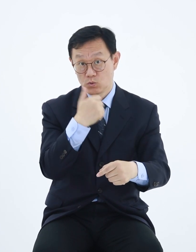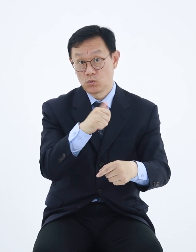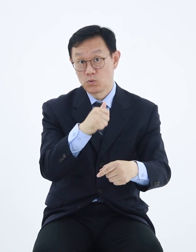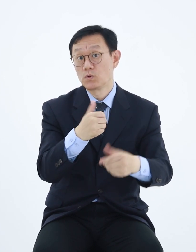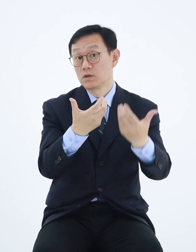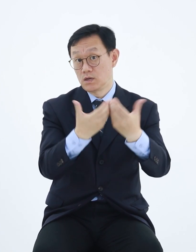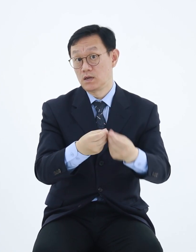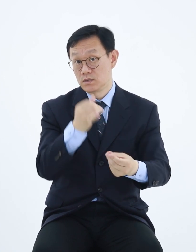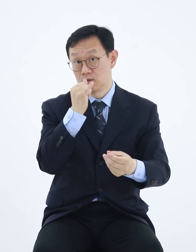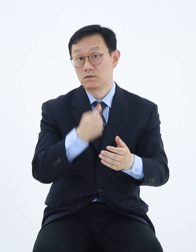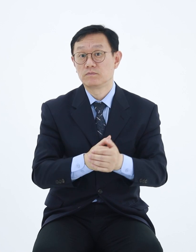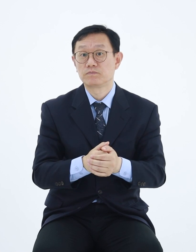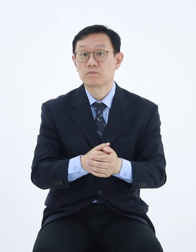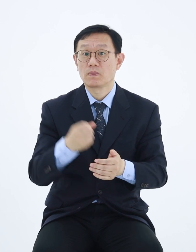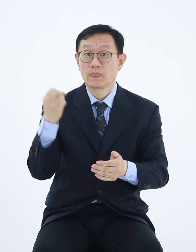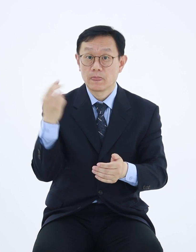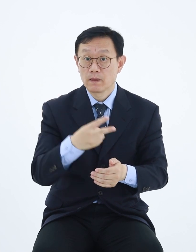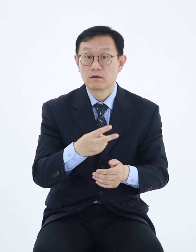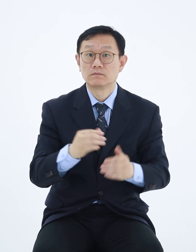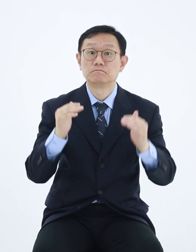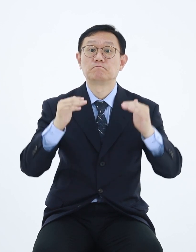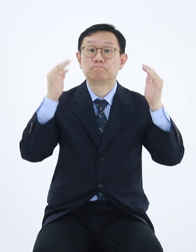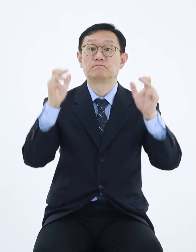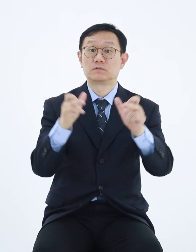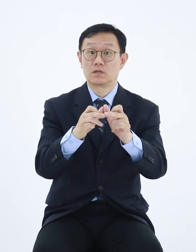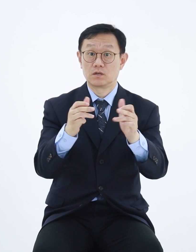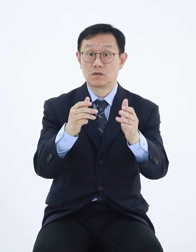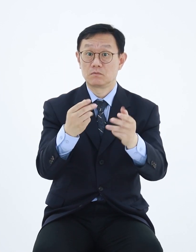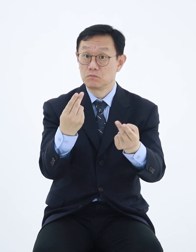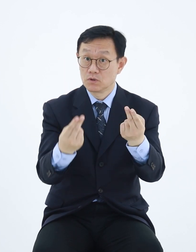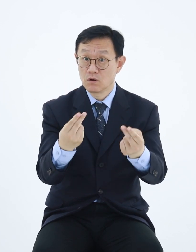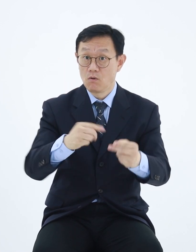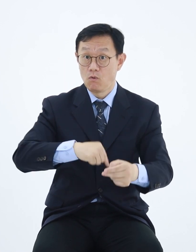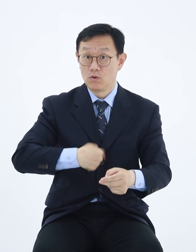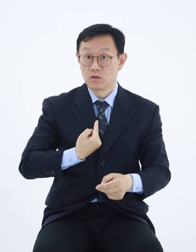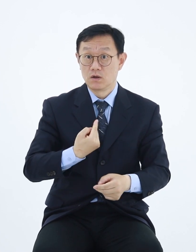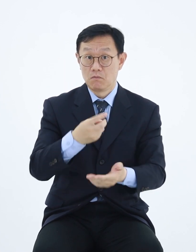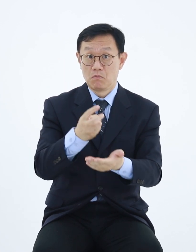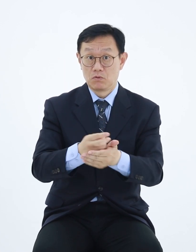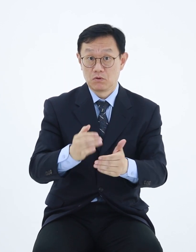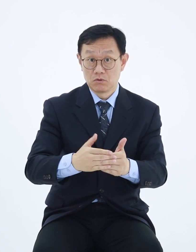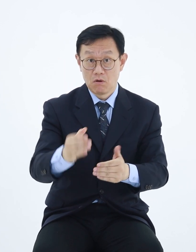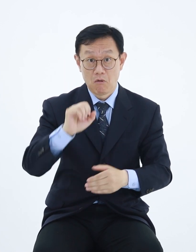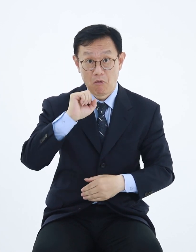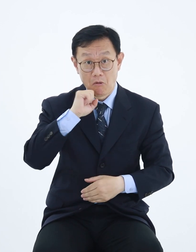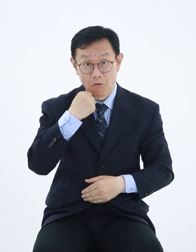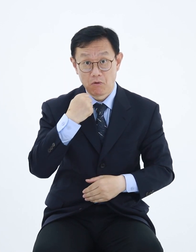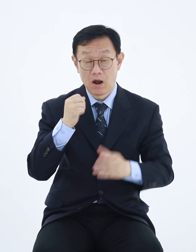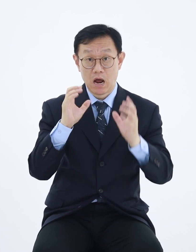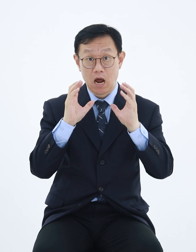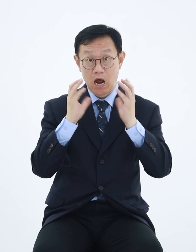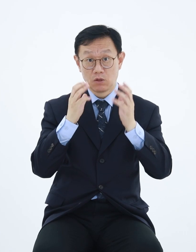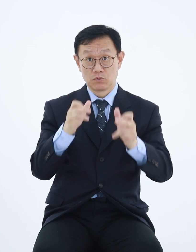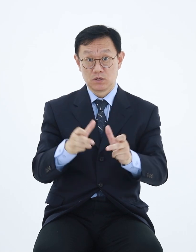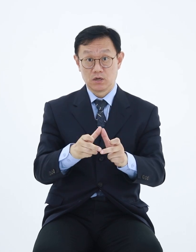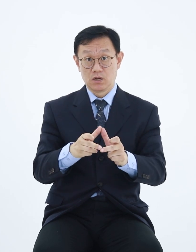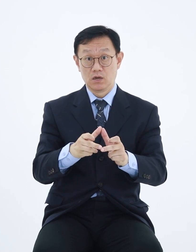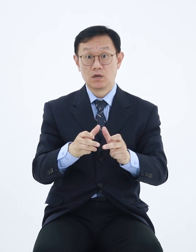있다. 또한 성인 장애인에 비해 혼자서 법적 절차를 밟기 어려운 장애아동과 장애 노인을